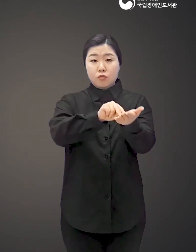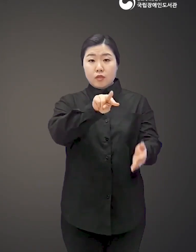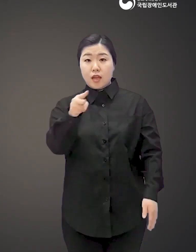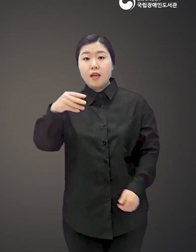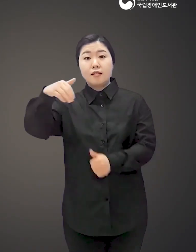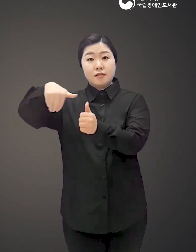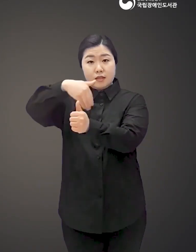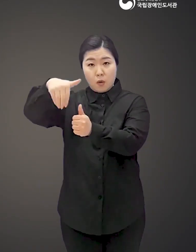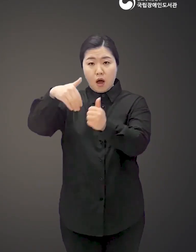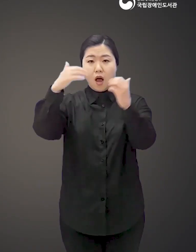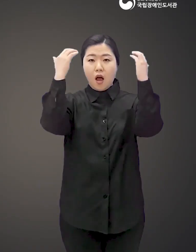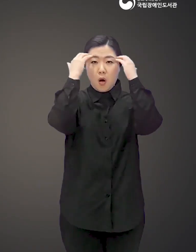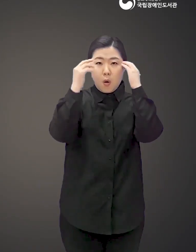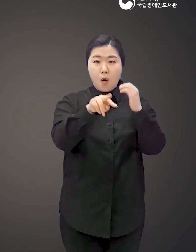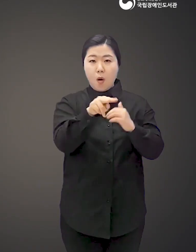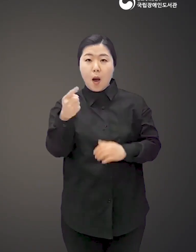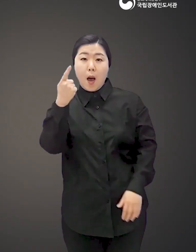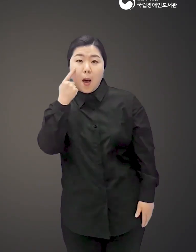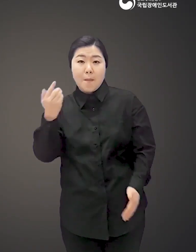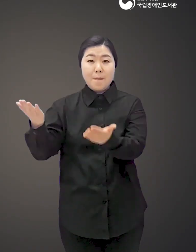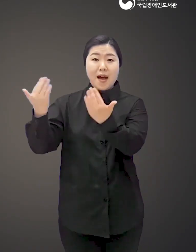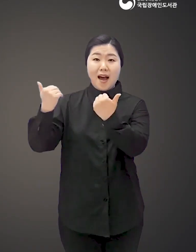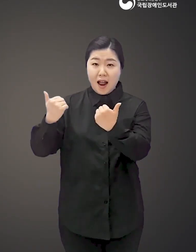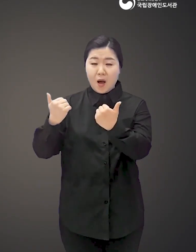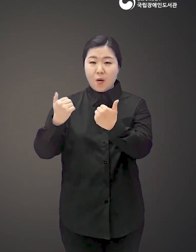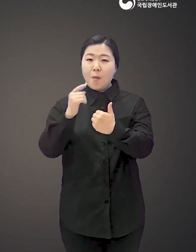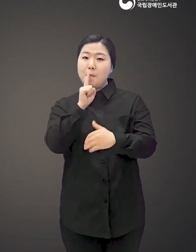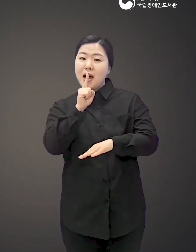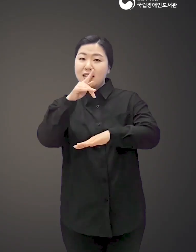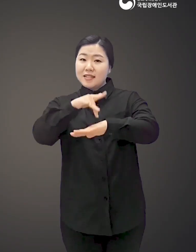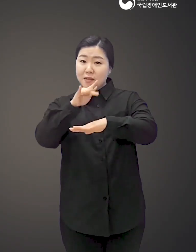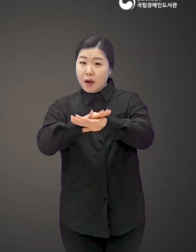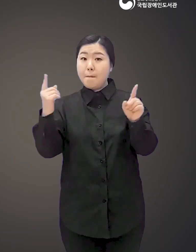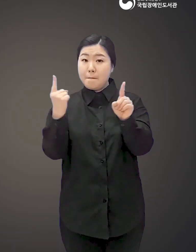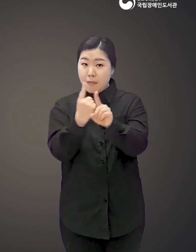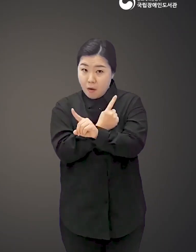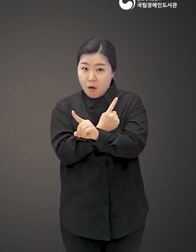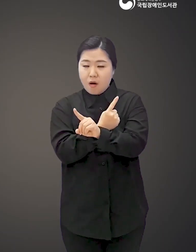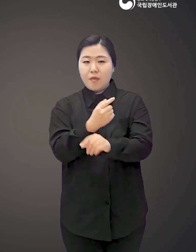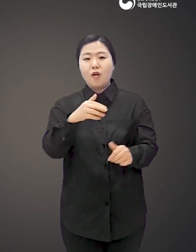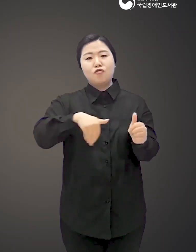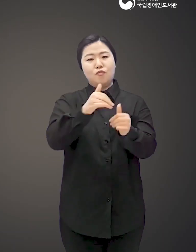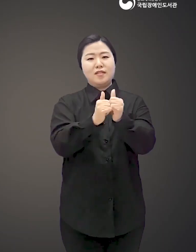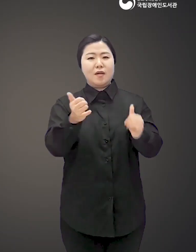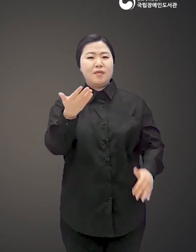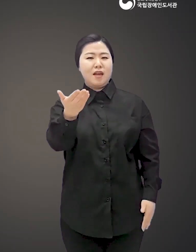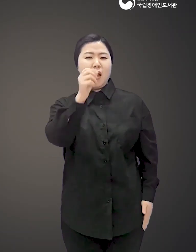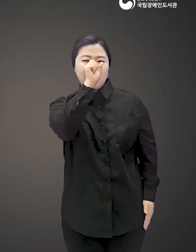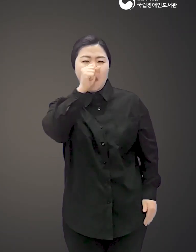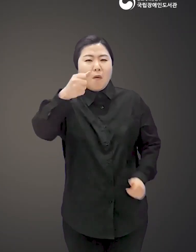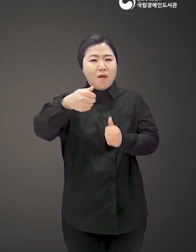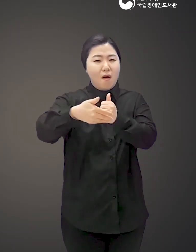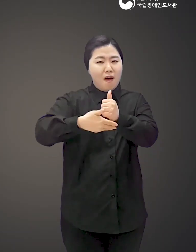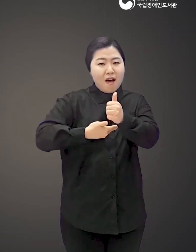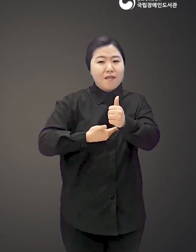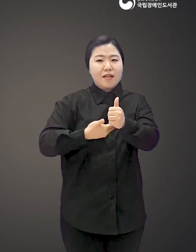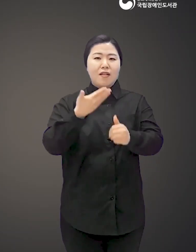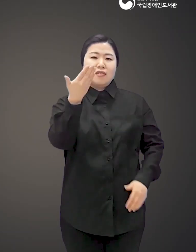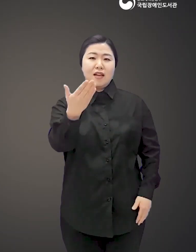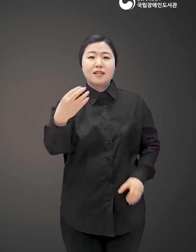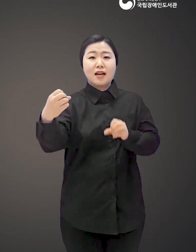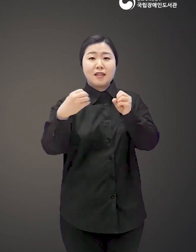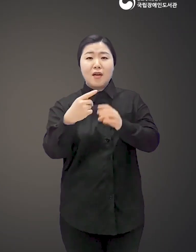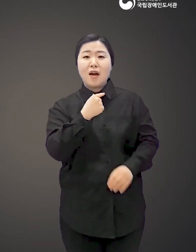문제를 상황으로, 고난을 도전으로 바꾸기만 해도 주변 사람들은 당신에게서 긍정적 에너지를